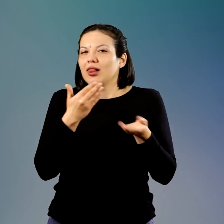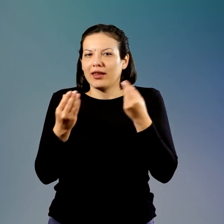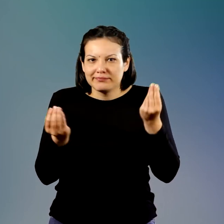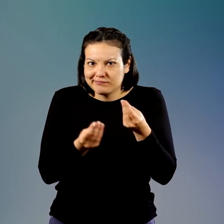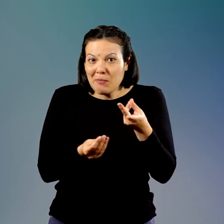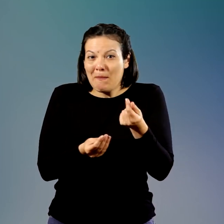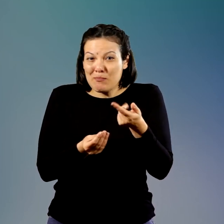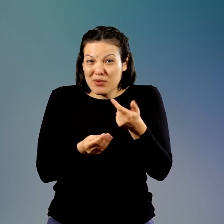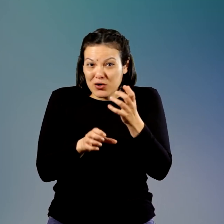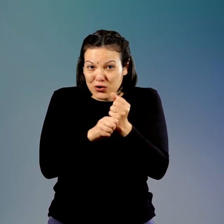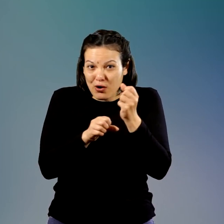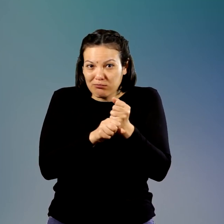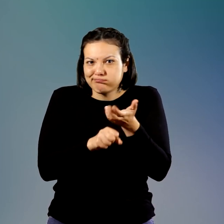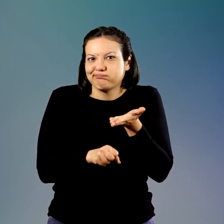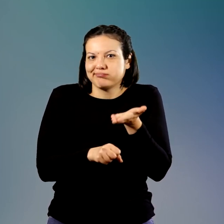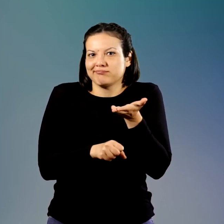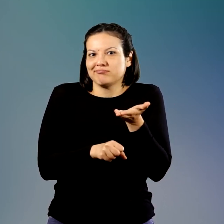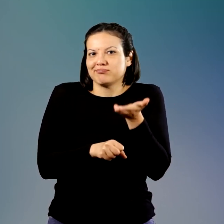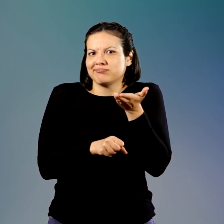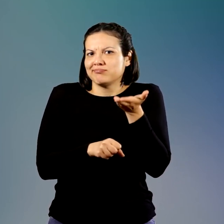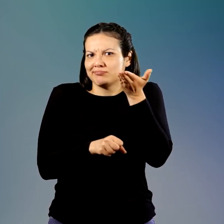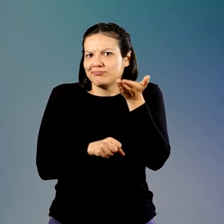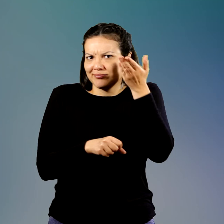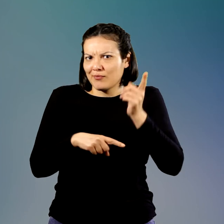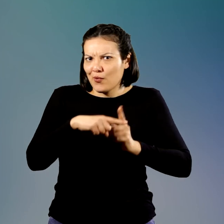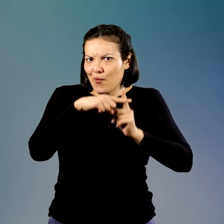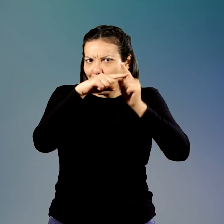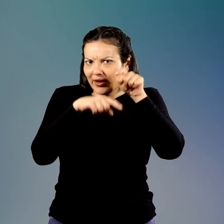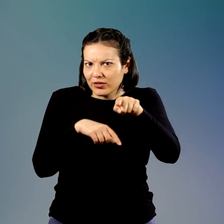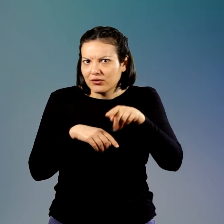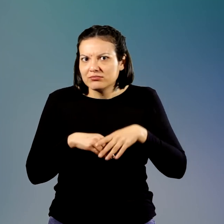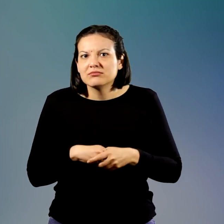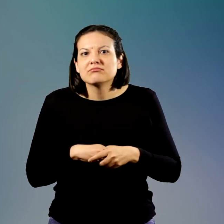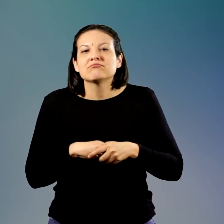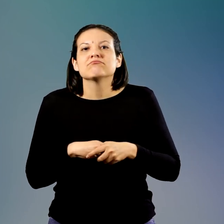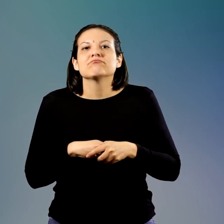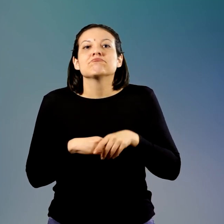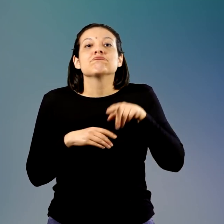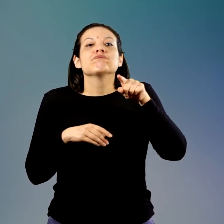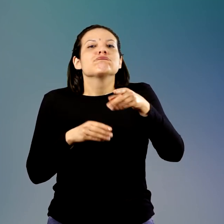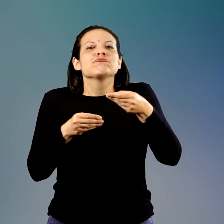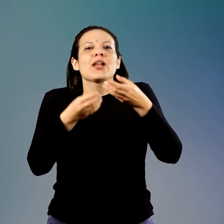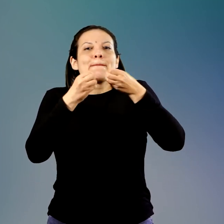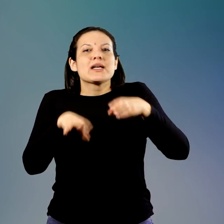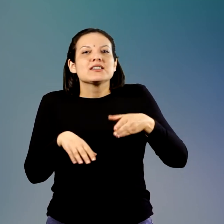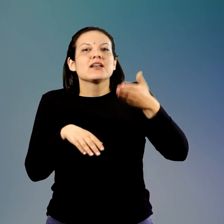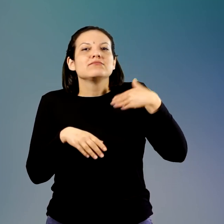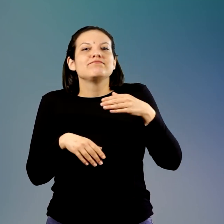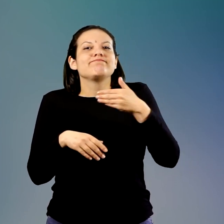fue quitando de a poco subiendo paulatinamente el precio del boleto a